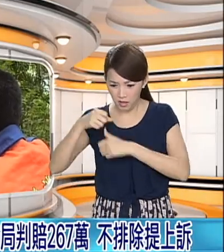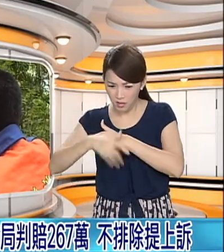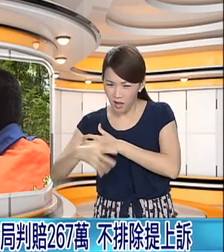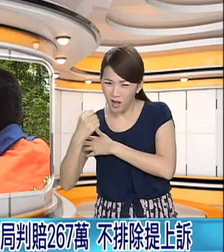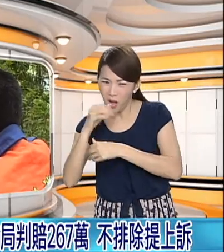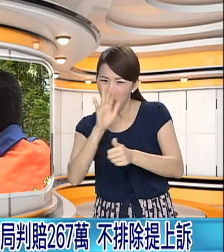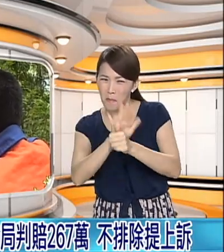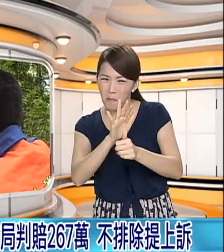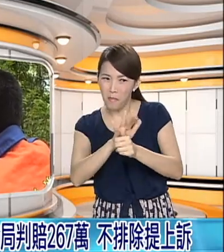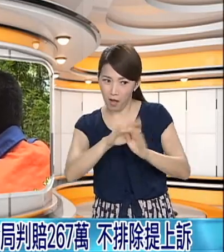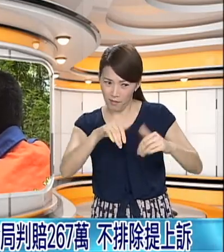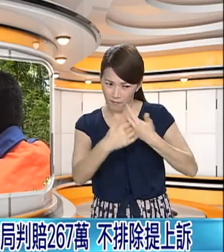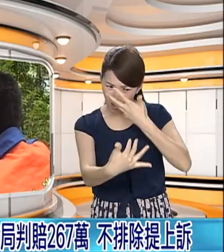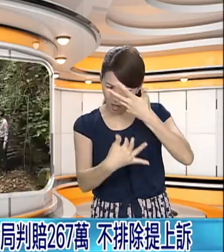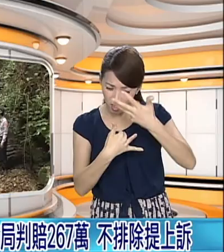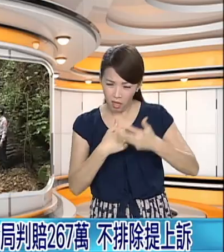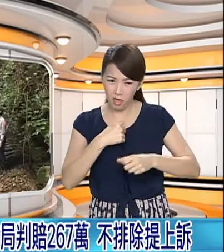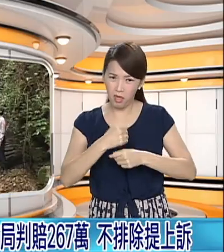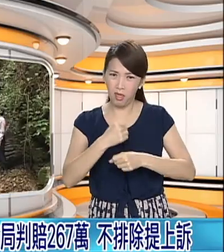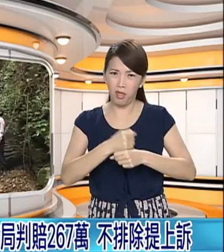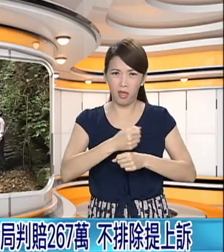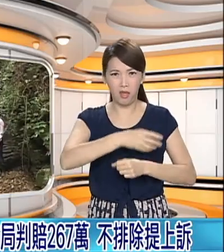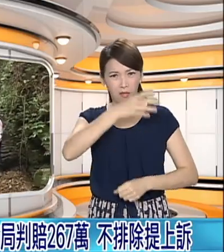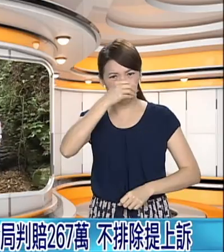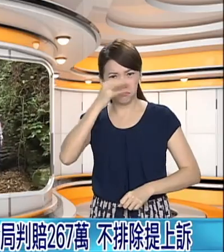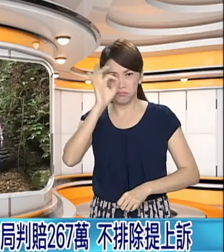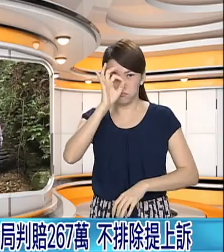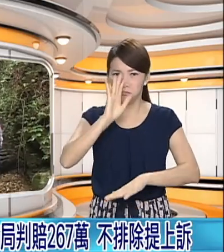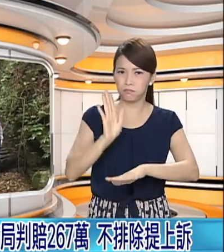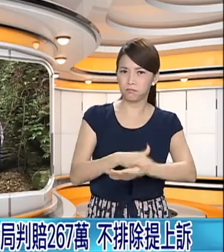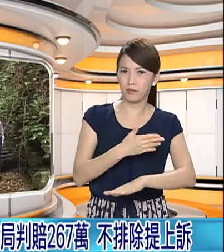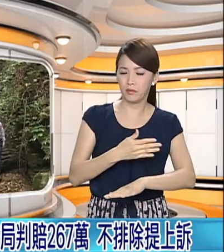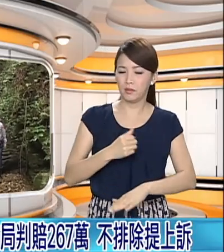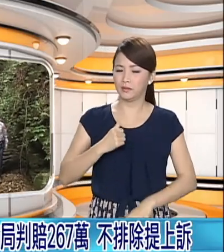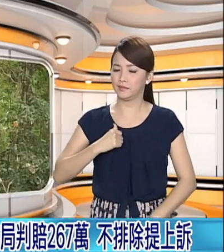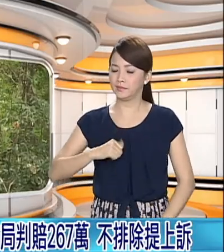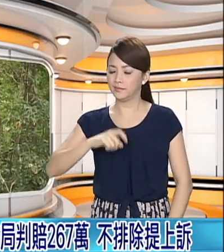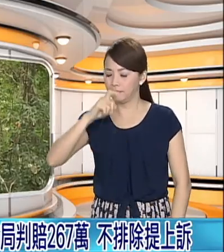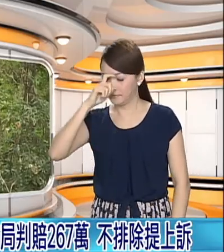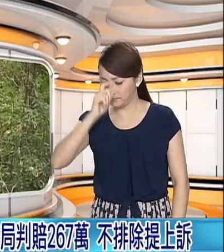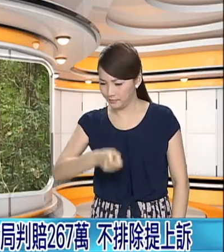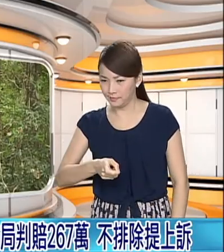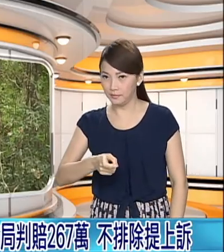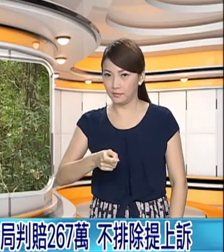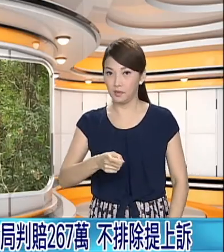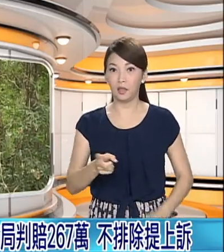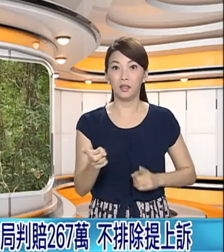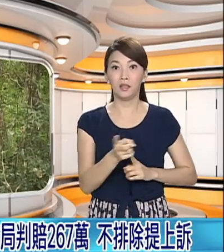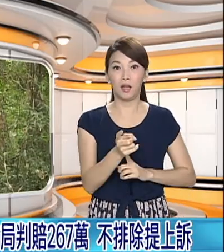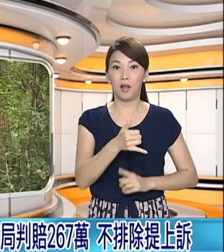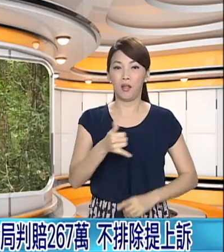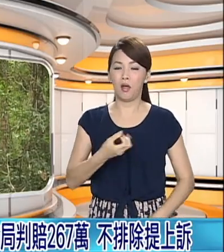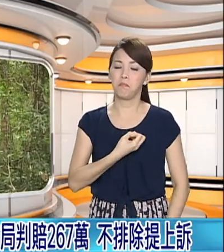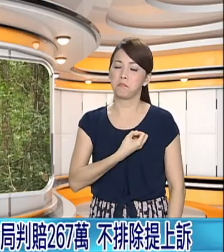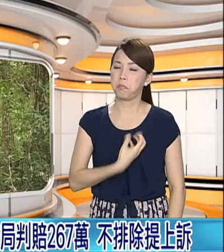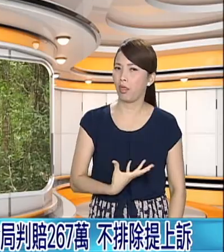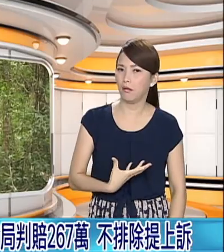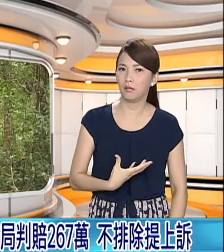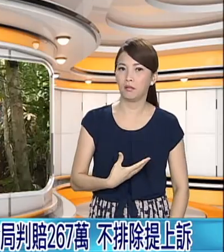力的来救人，如今却被说搜救不力，让他觉得很失望，也打击消防员的信